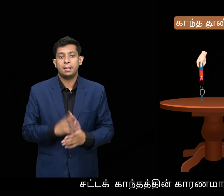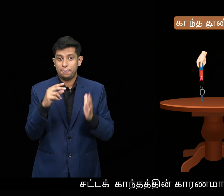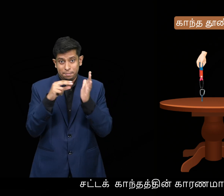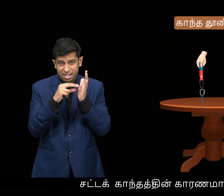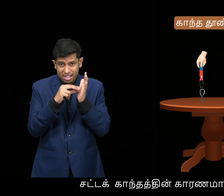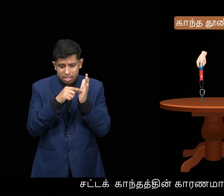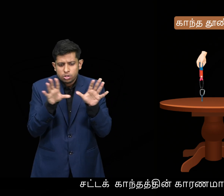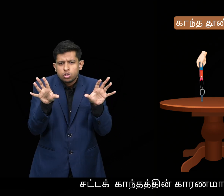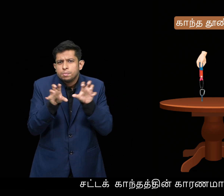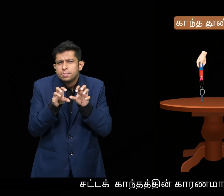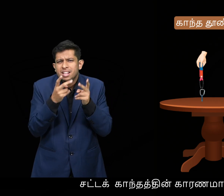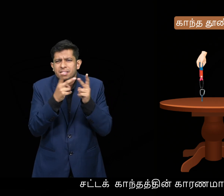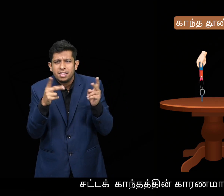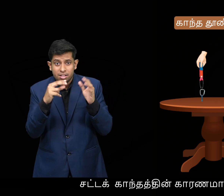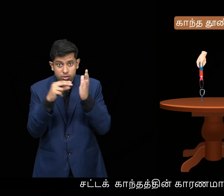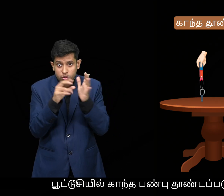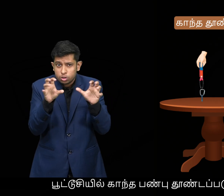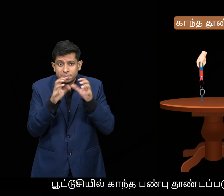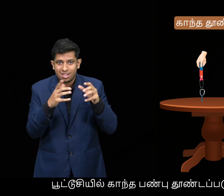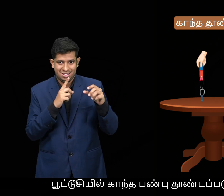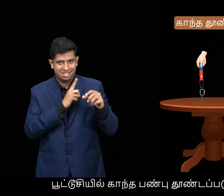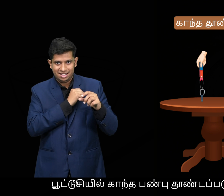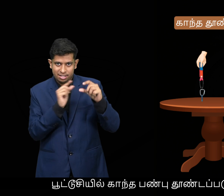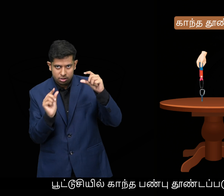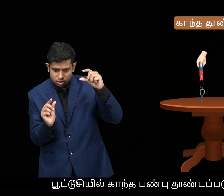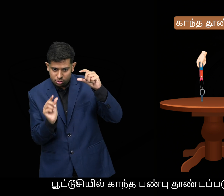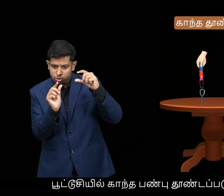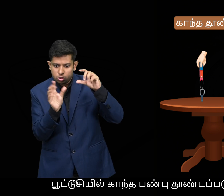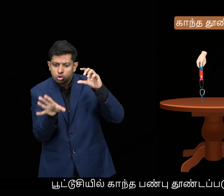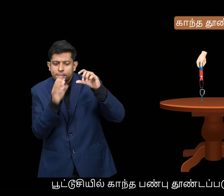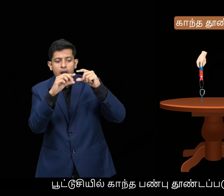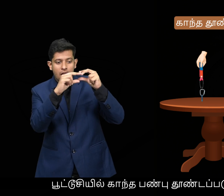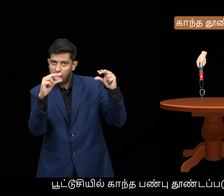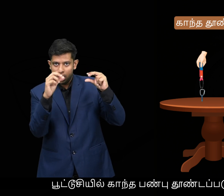சட்ட காந்தத்தின் காரணமாக பூட்டூசியில் காந்த பண்பு தூண்டப்படுகிறது.